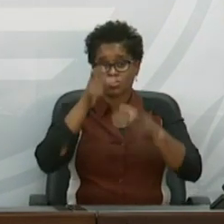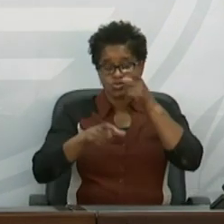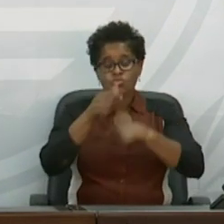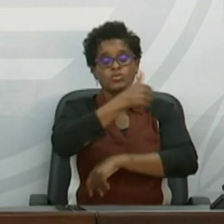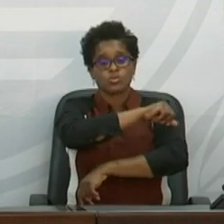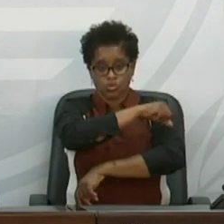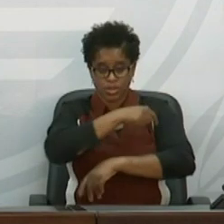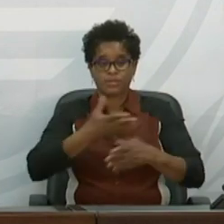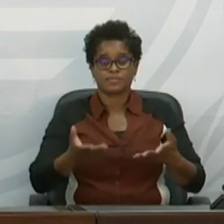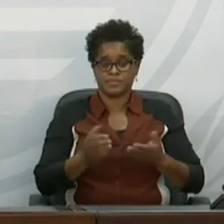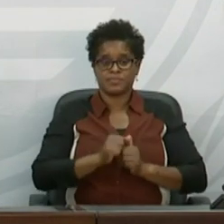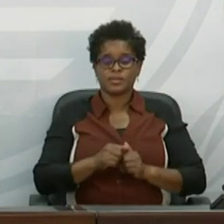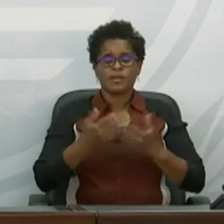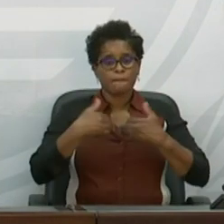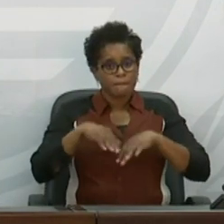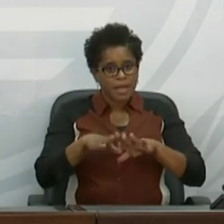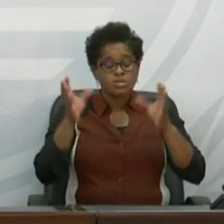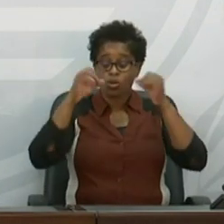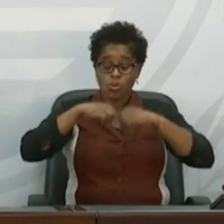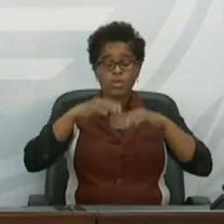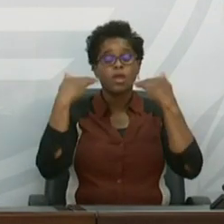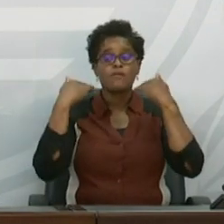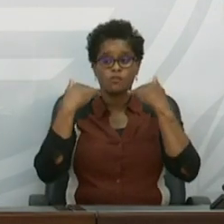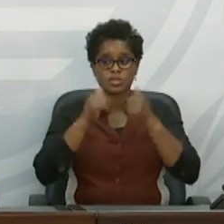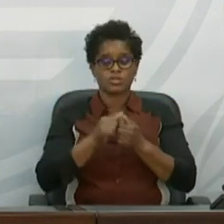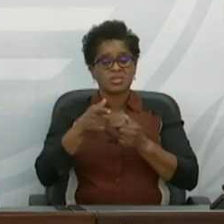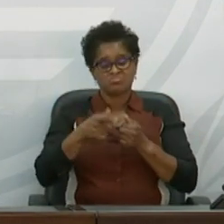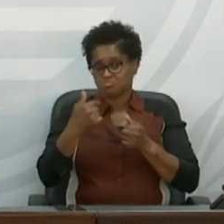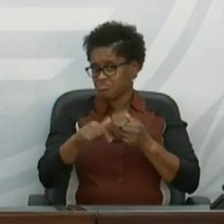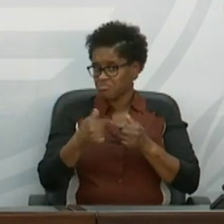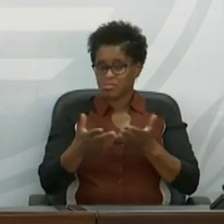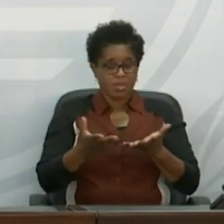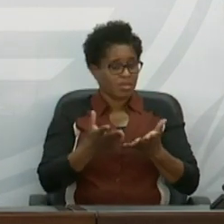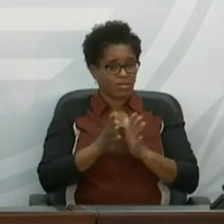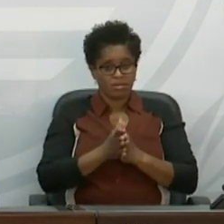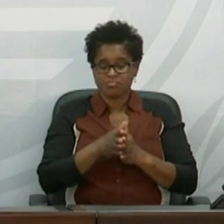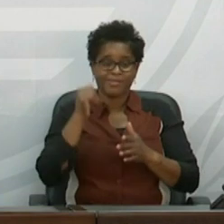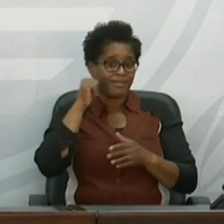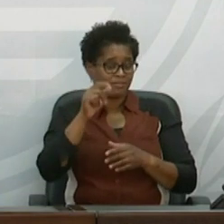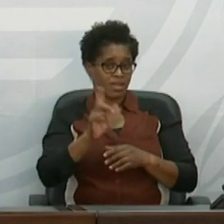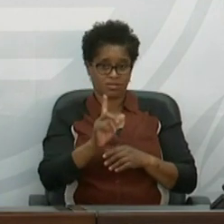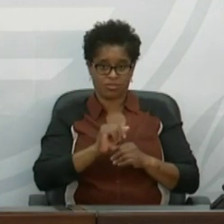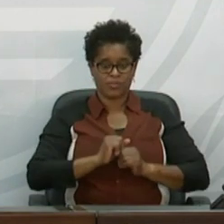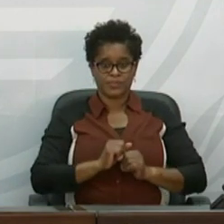internadas, mas, de acordo com as informações, não há casos de gravidade.